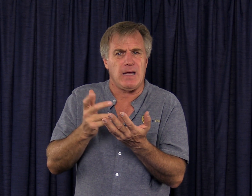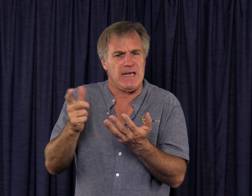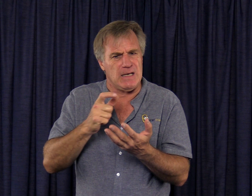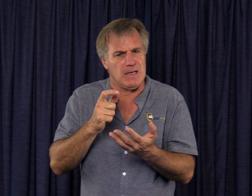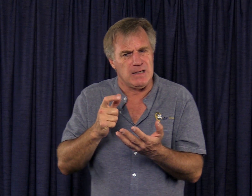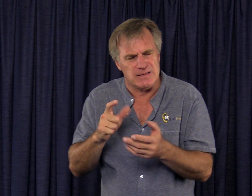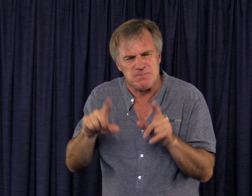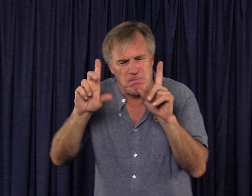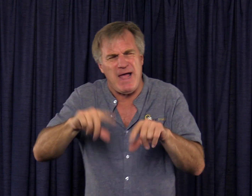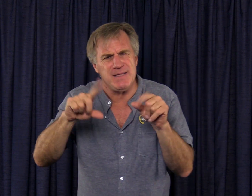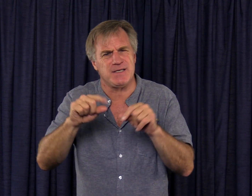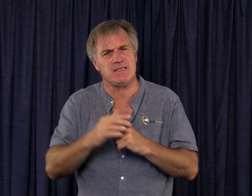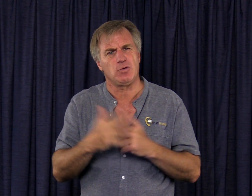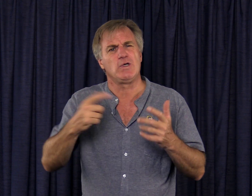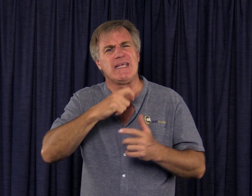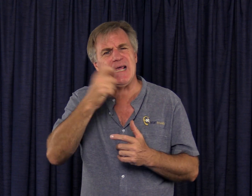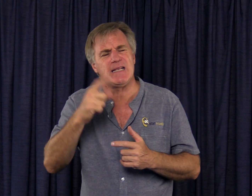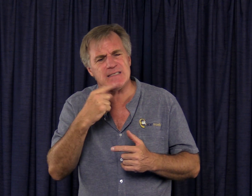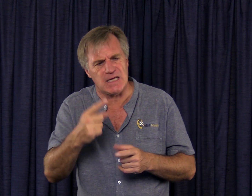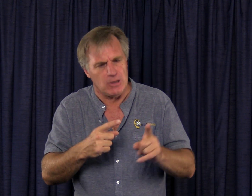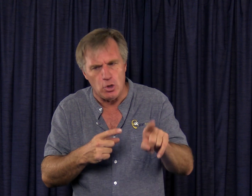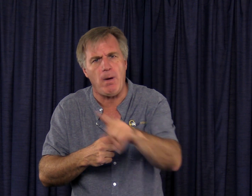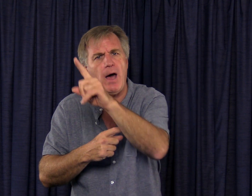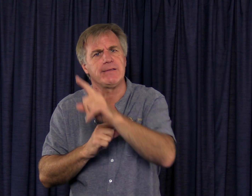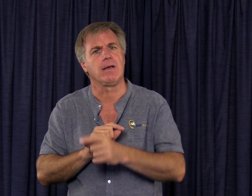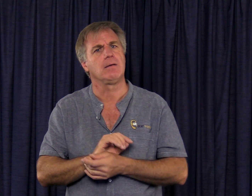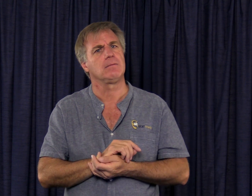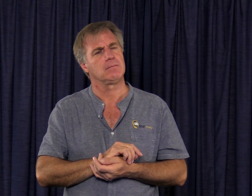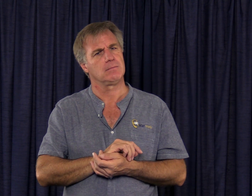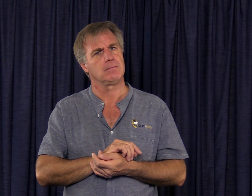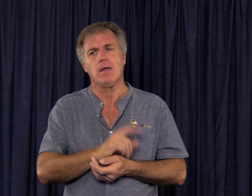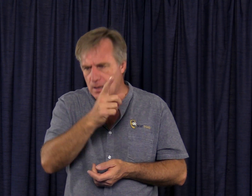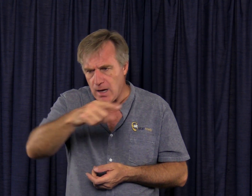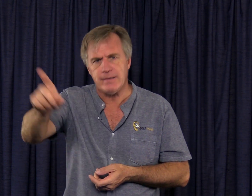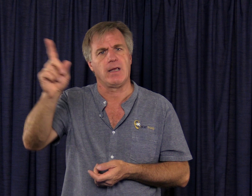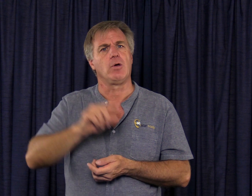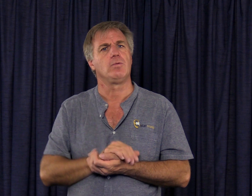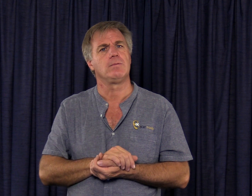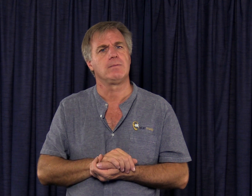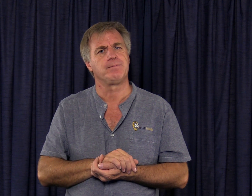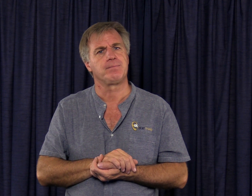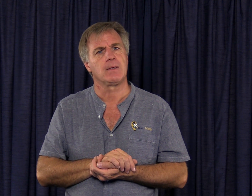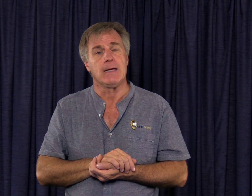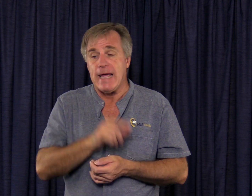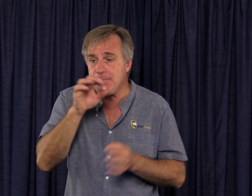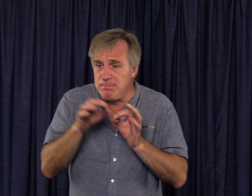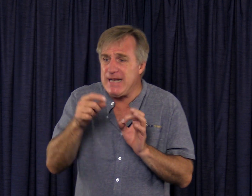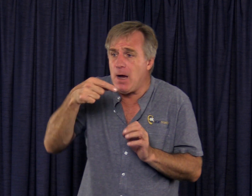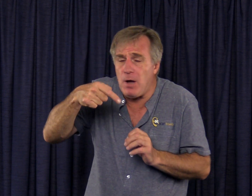En dis baie interessant hoe die Here dan sê, "Nou maar gaan dan." Gaan dan. En Bileam